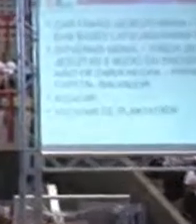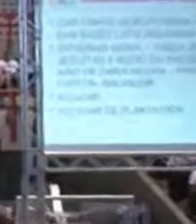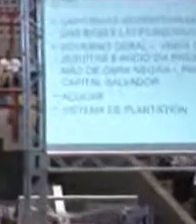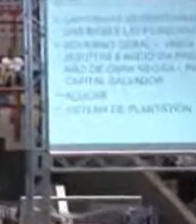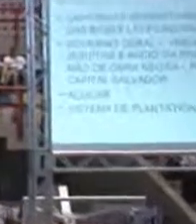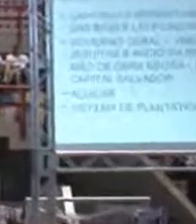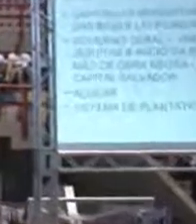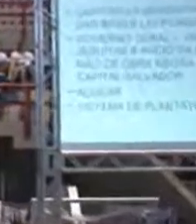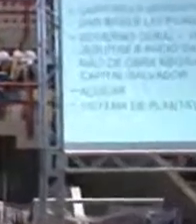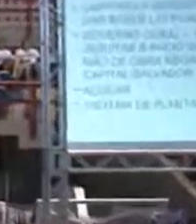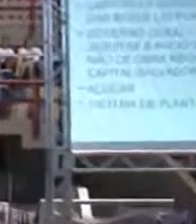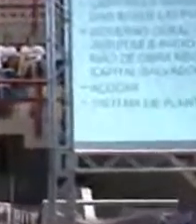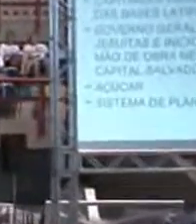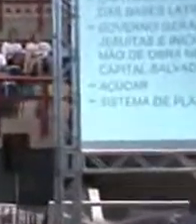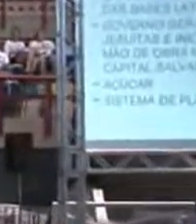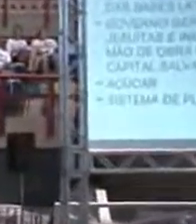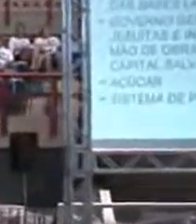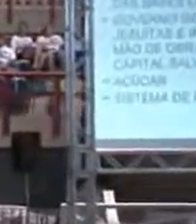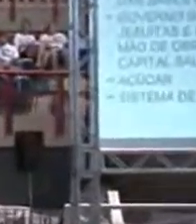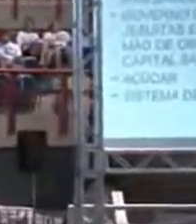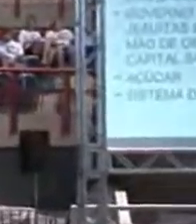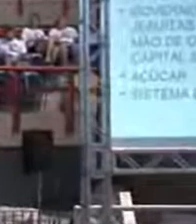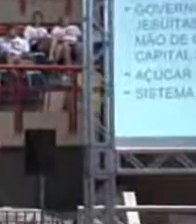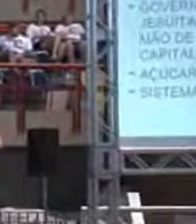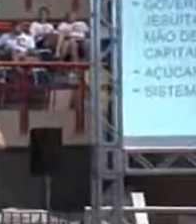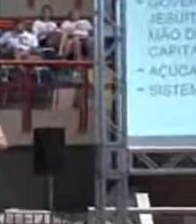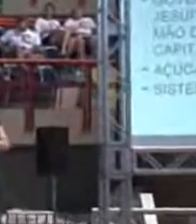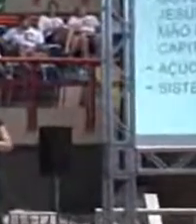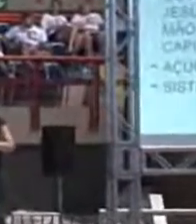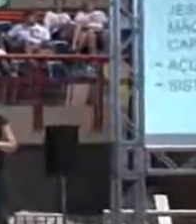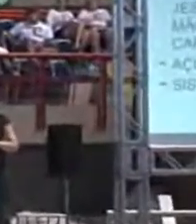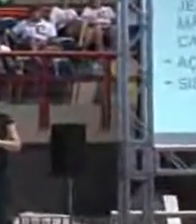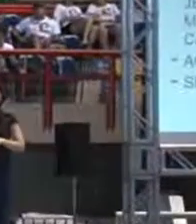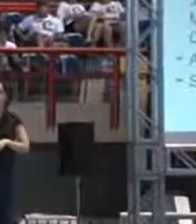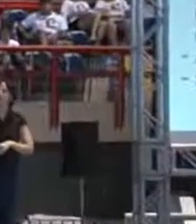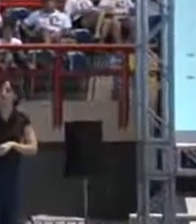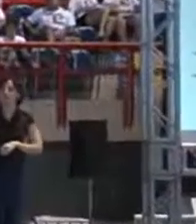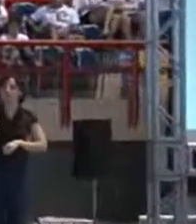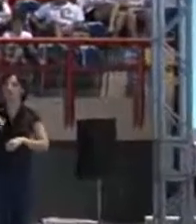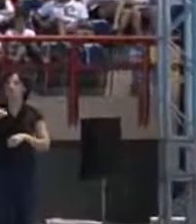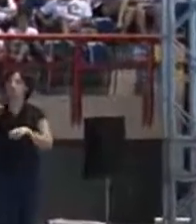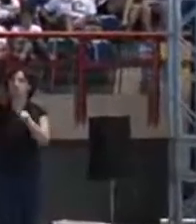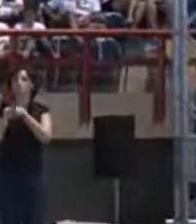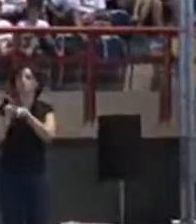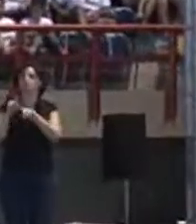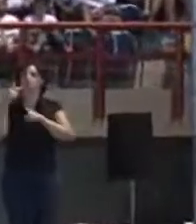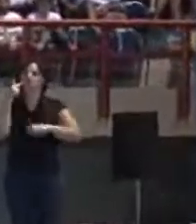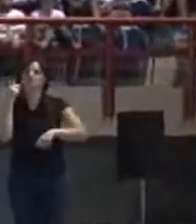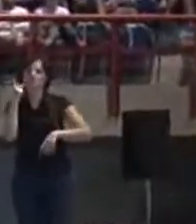a Paraíba, uma parte do Rio Grande do Norte e uma parte do Ceará. Isso era de uma pessoa só.